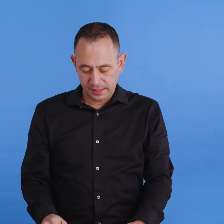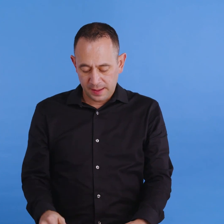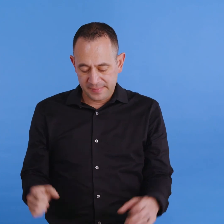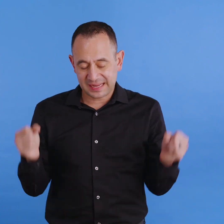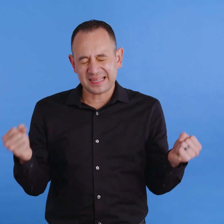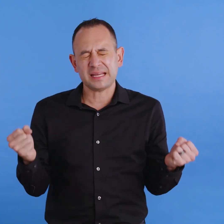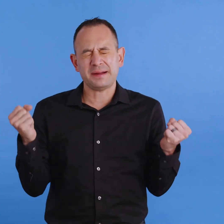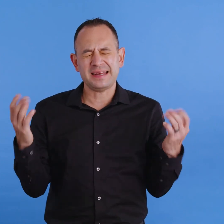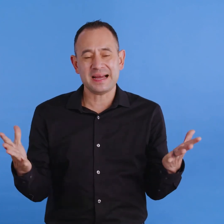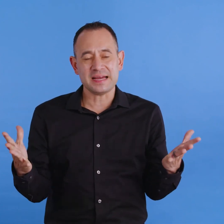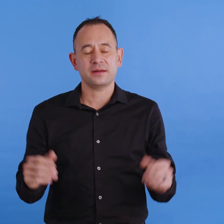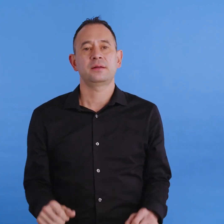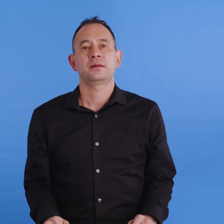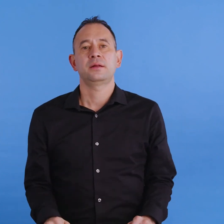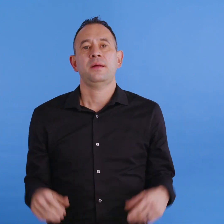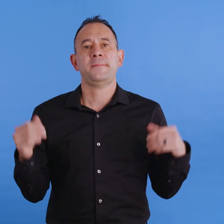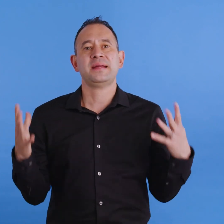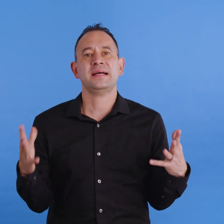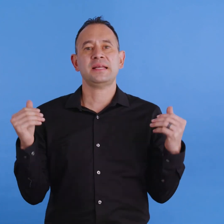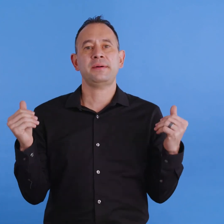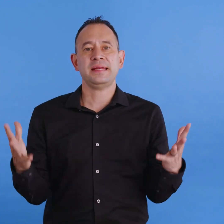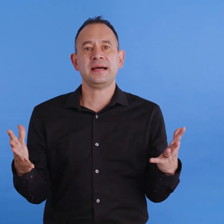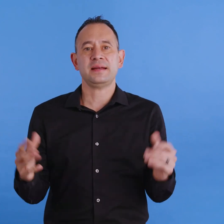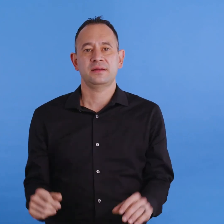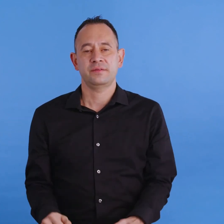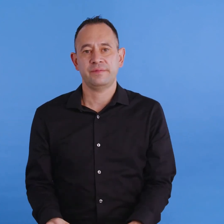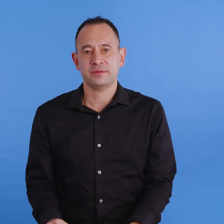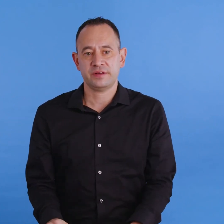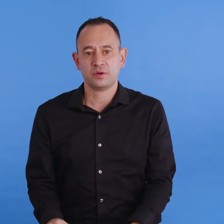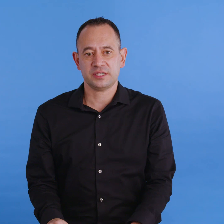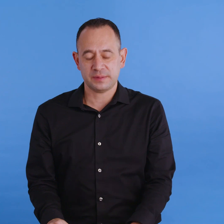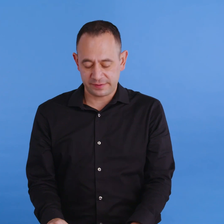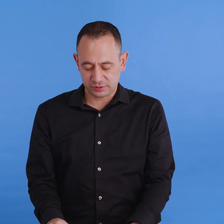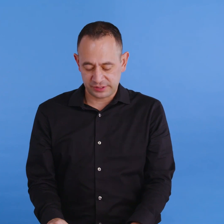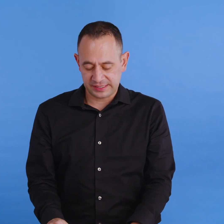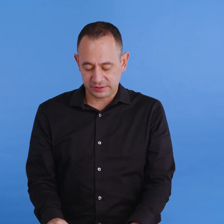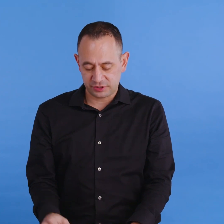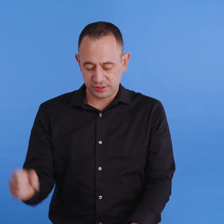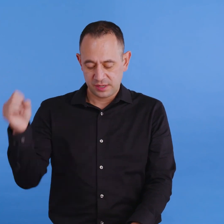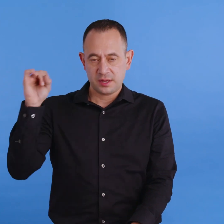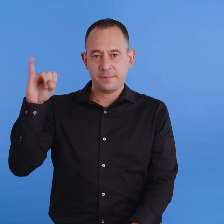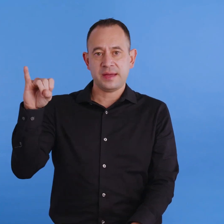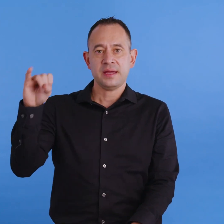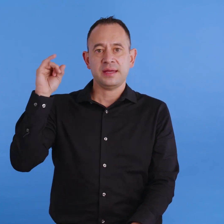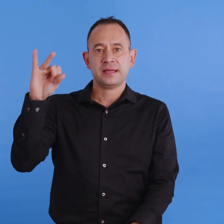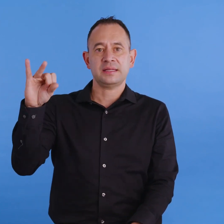Me encanta bailar. Me encanta bailar. Vamos a ver cuántas palabras contiene esta oración. Me encanta